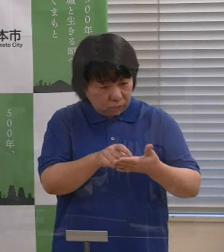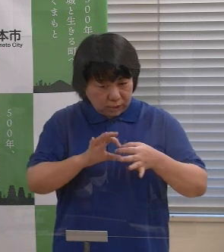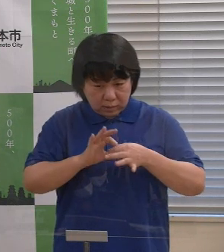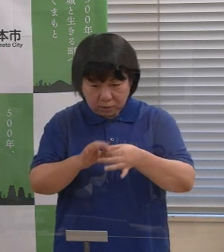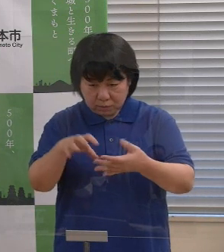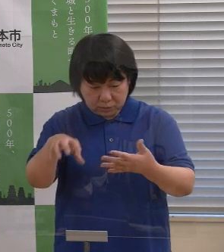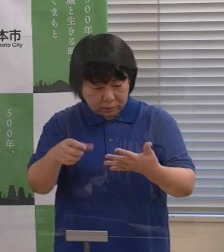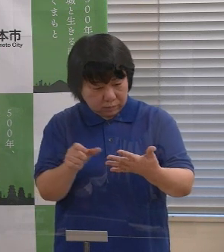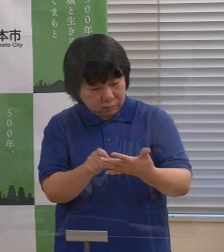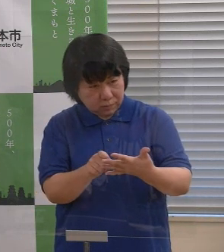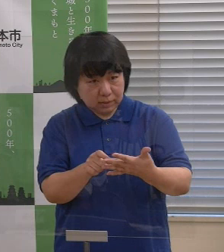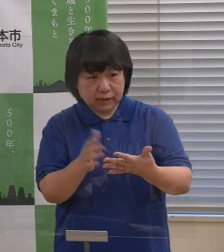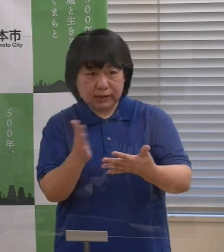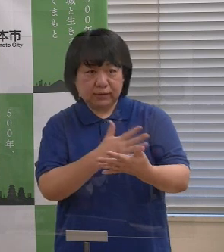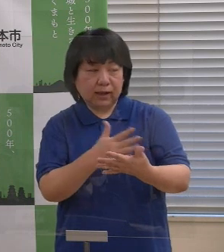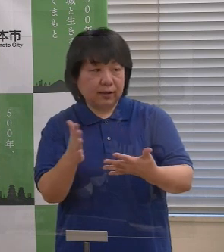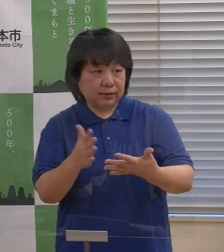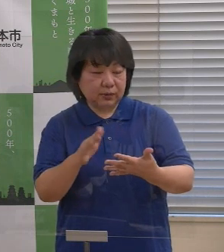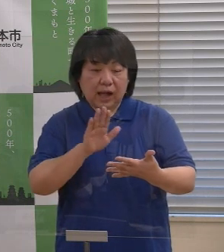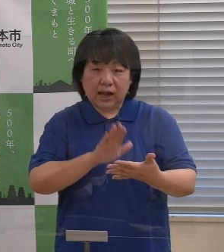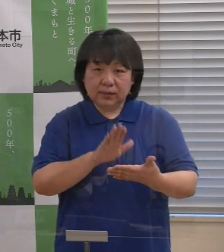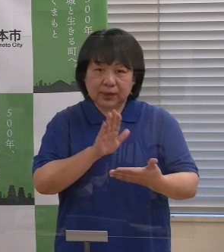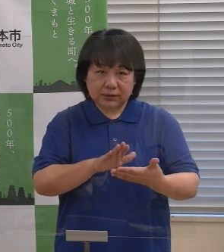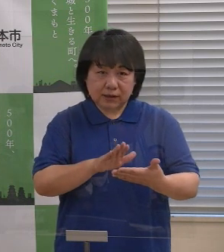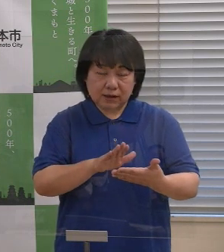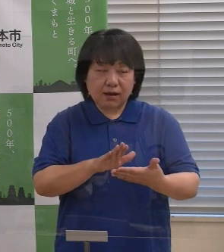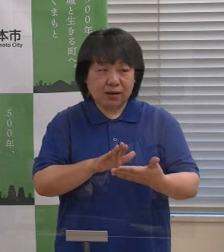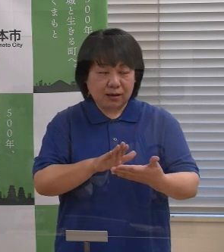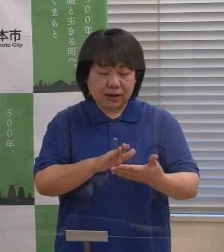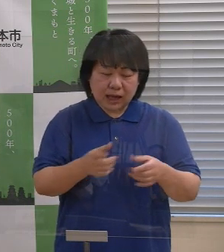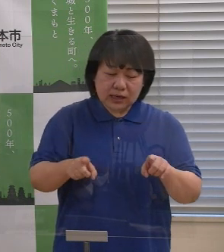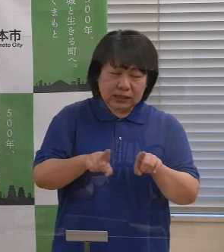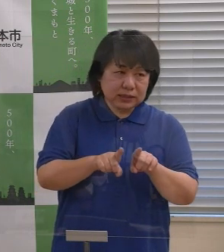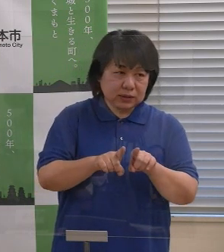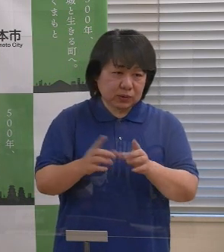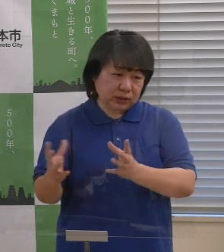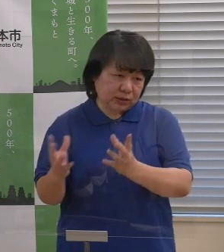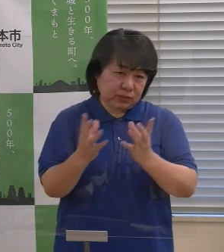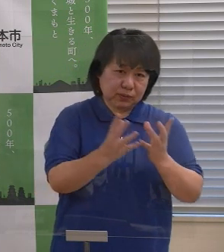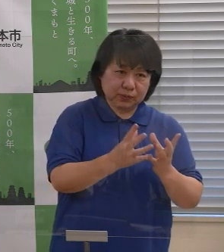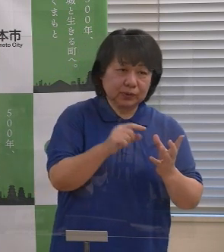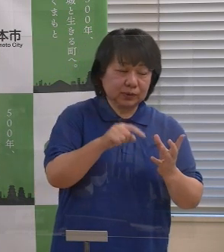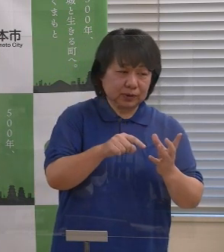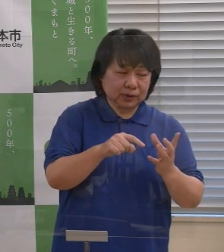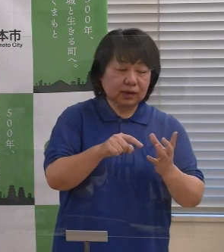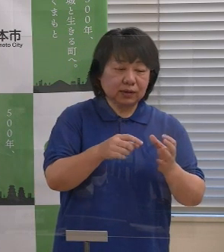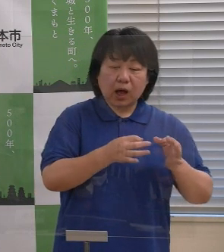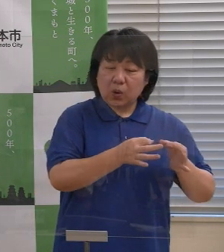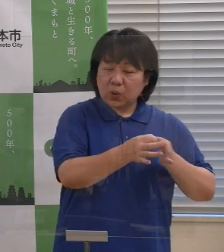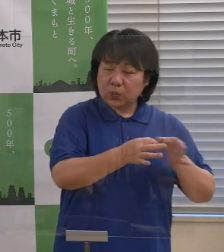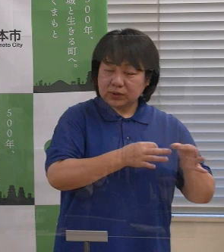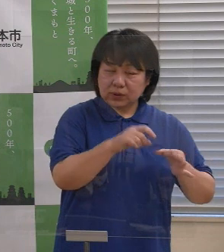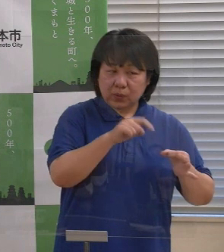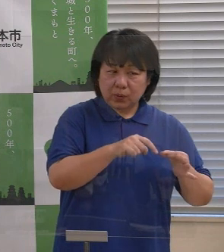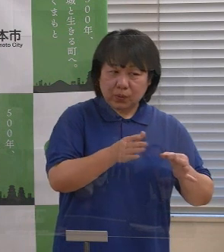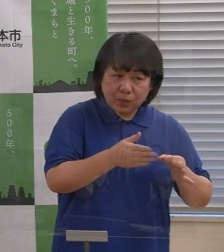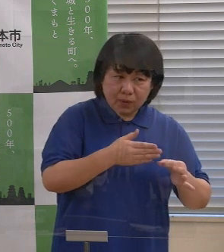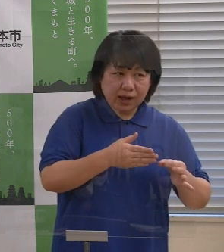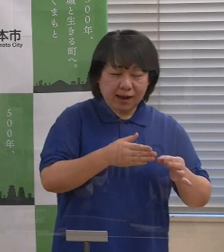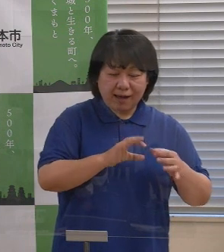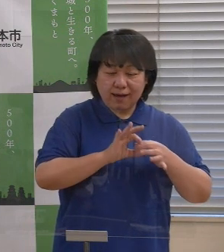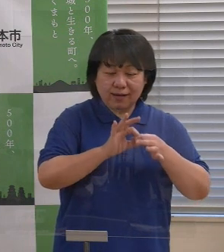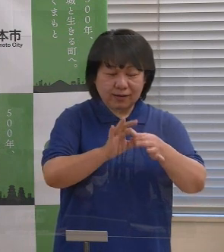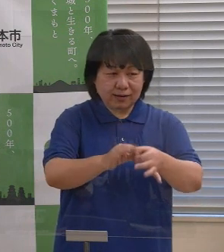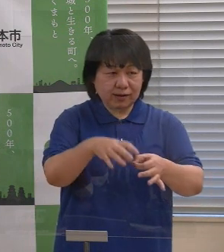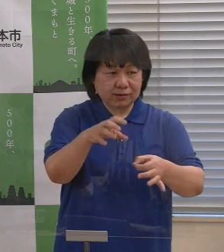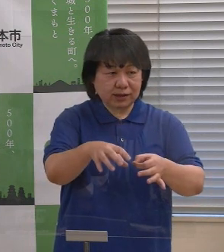ないというのはございましたんですが、まあ、同伴者の方やお店の方からの連絡先をいただけるというような判